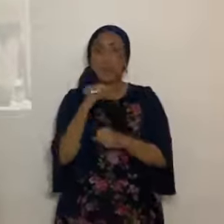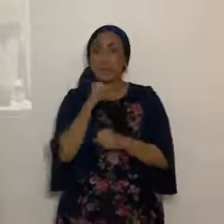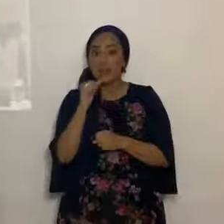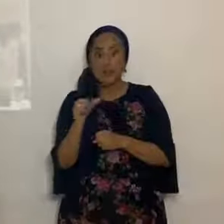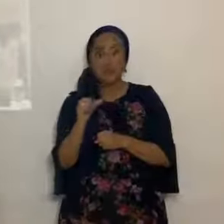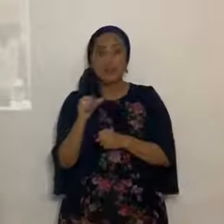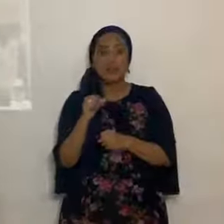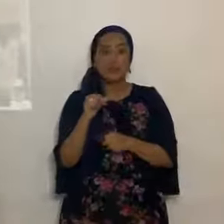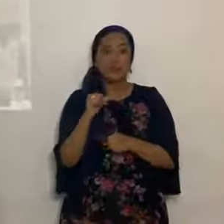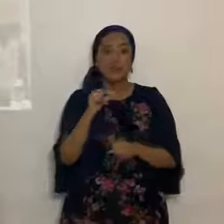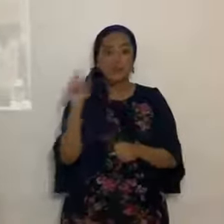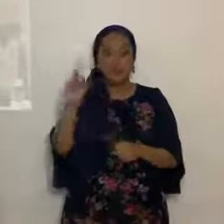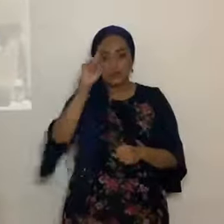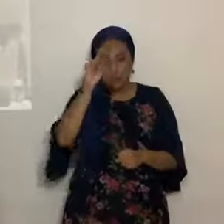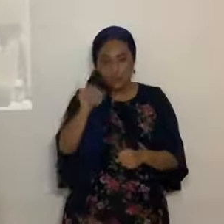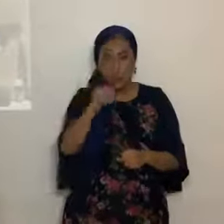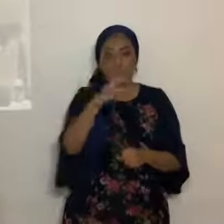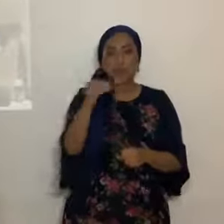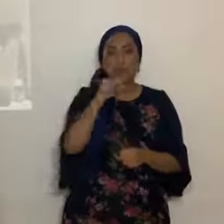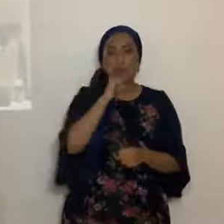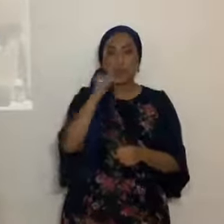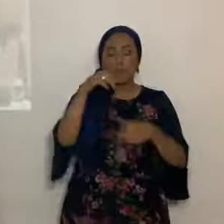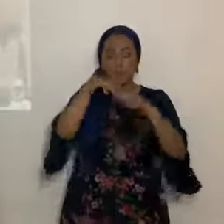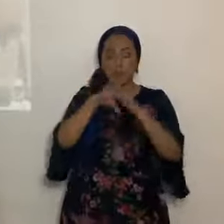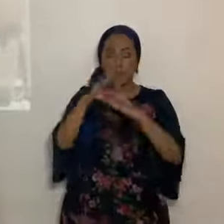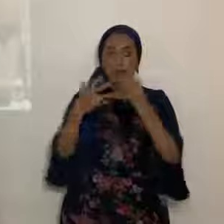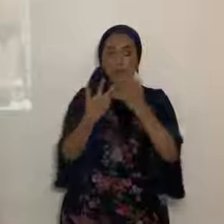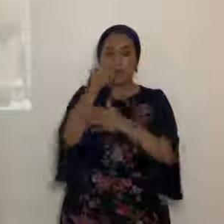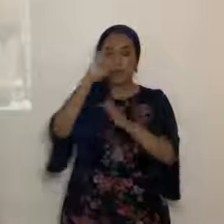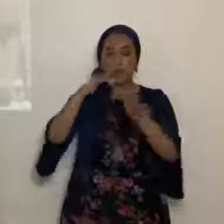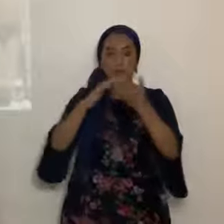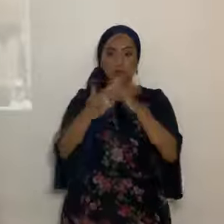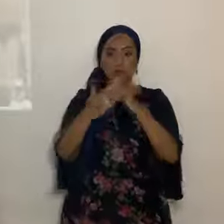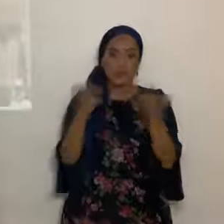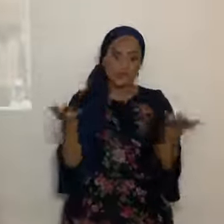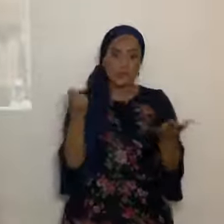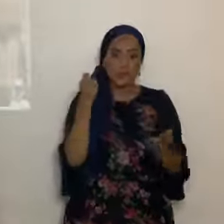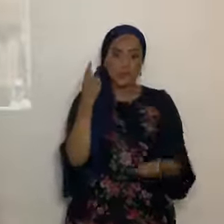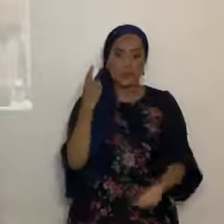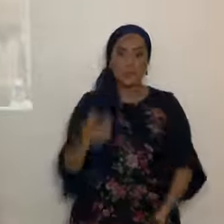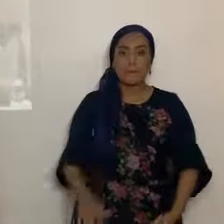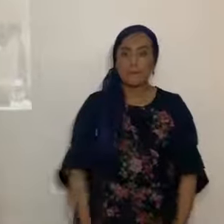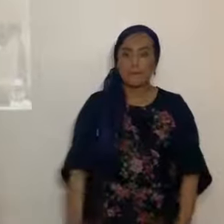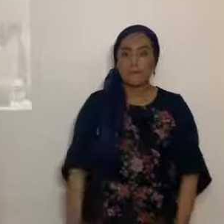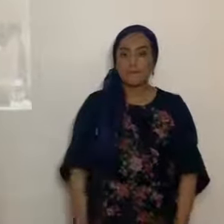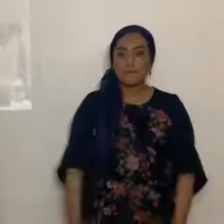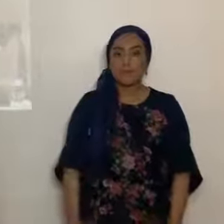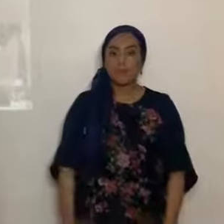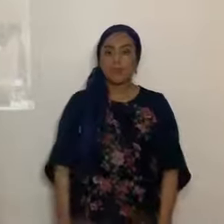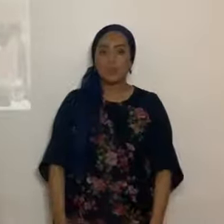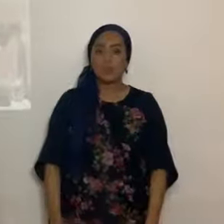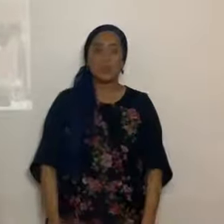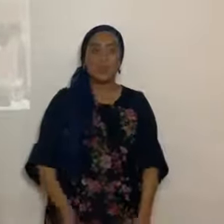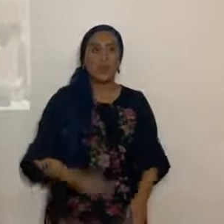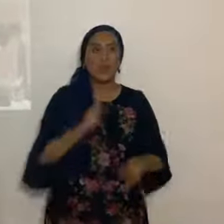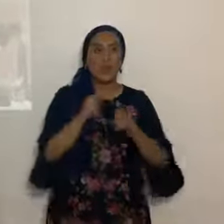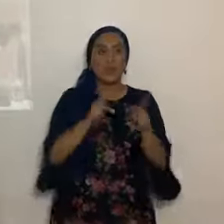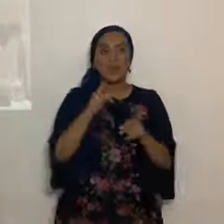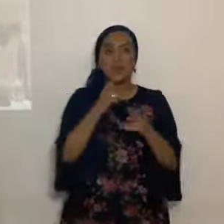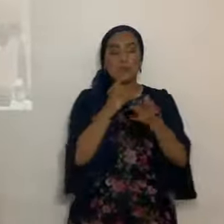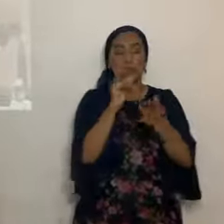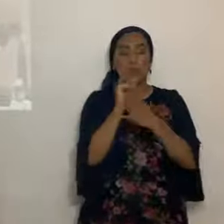a la eternidad, y menos, lógico, pues, a la Nueva Jerusalén, porque es la eternidad. No sé si me estoy dando a entender. Entonces la gente es lo que